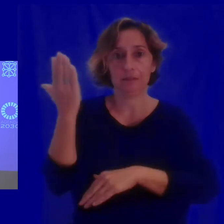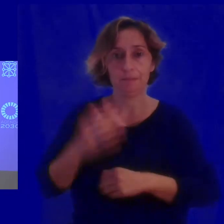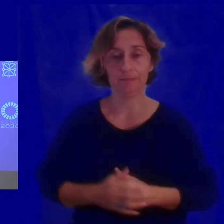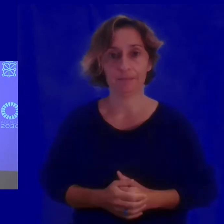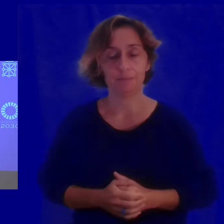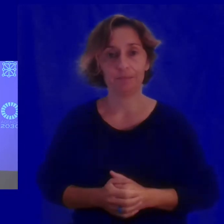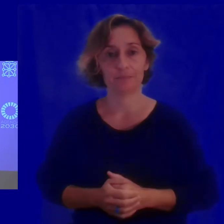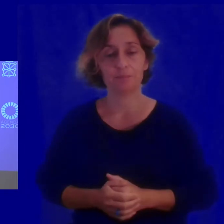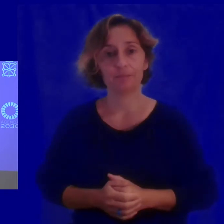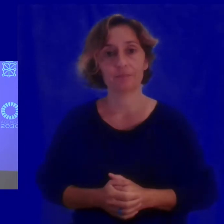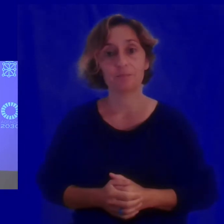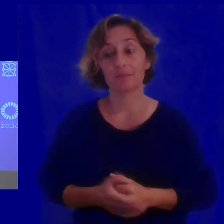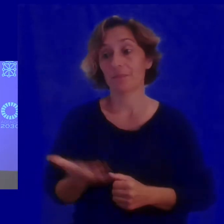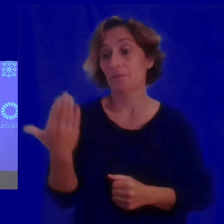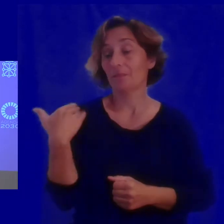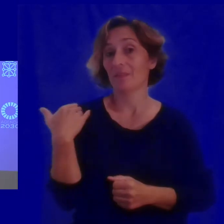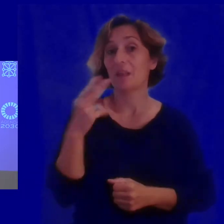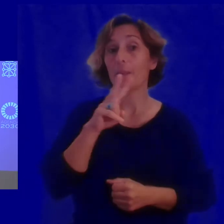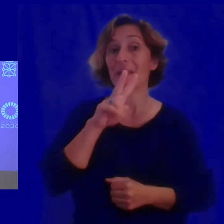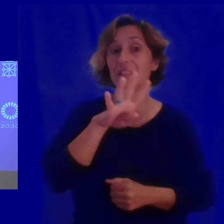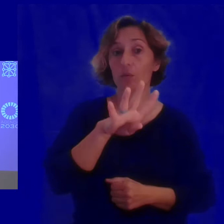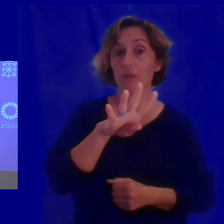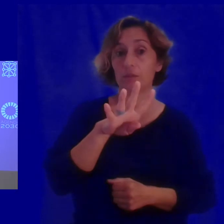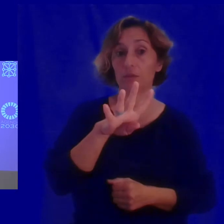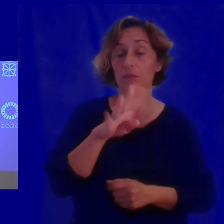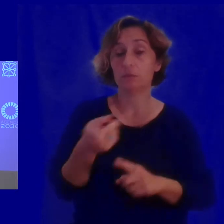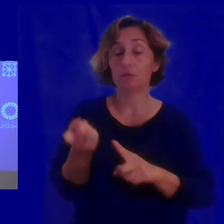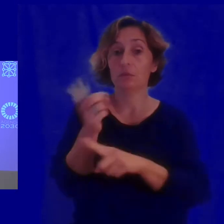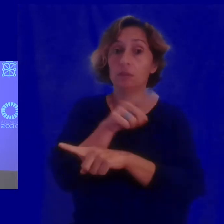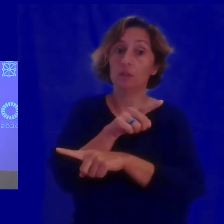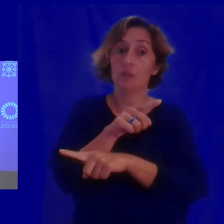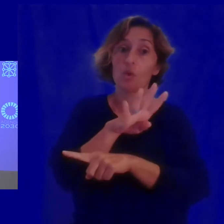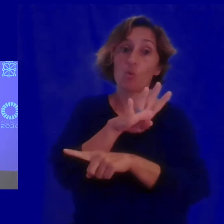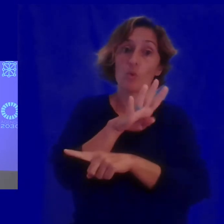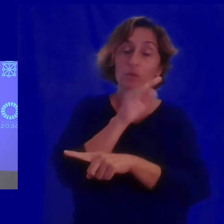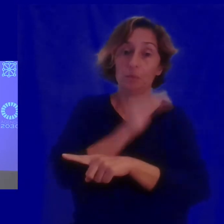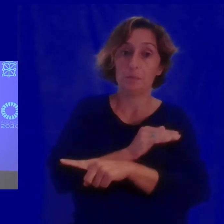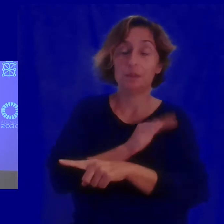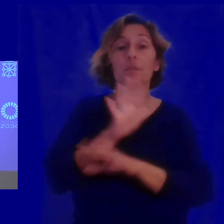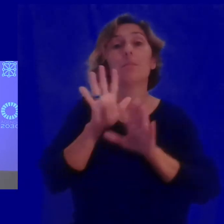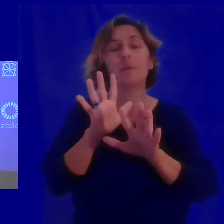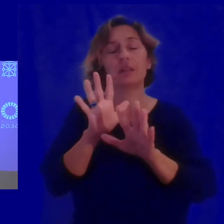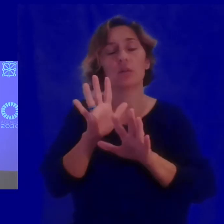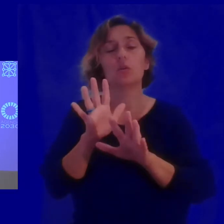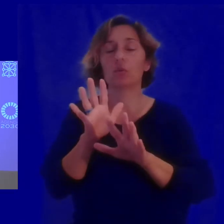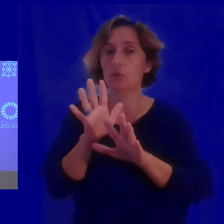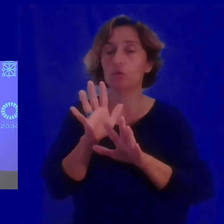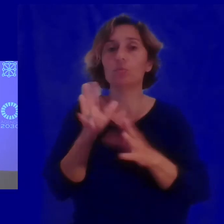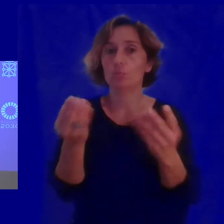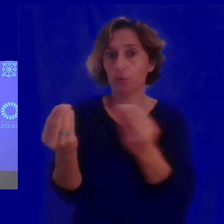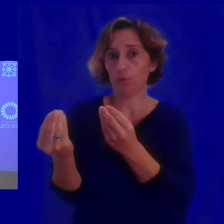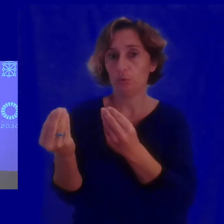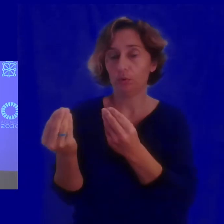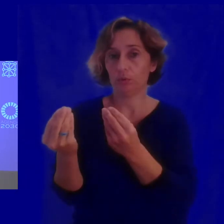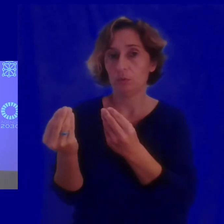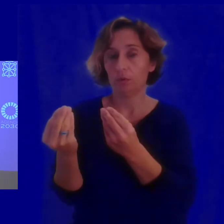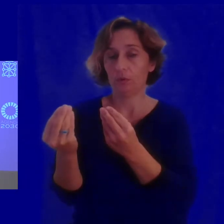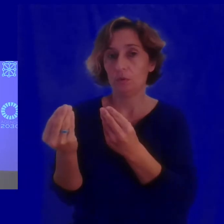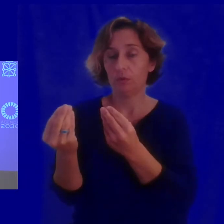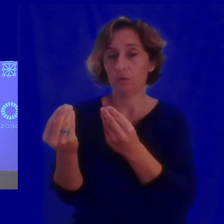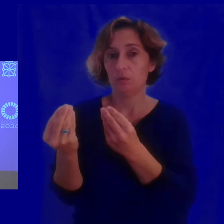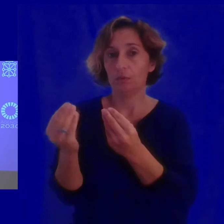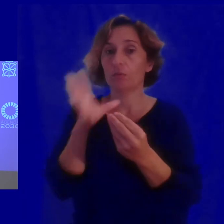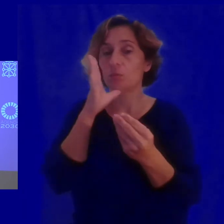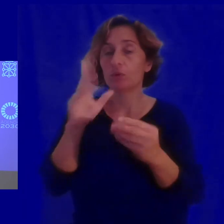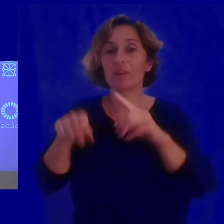hubo 24 ingresos, 4 menos que la anterior, pero aún así son muchos, porque esto luego se traduce